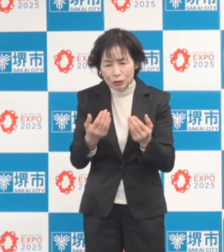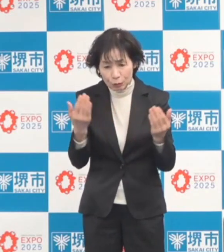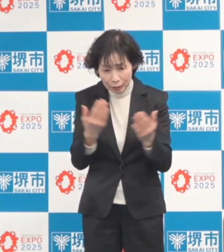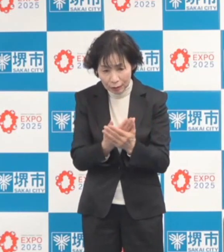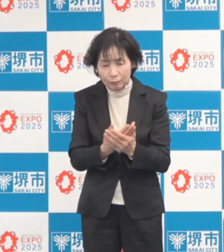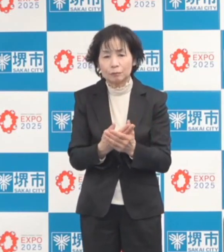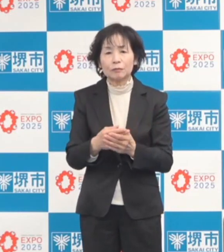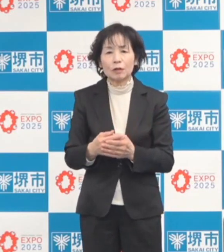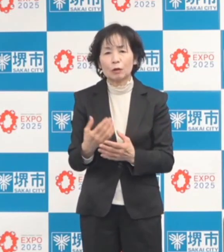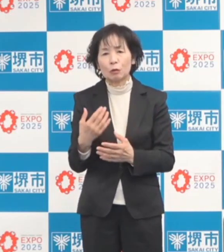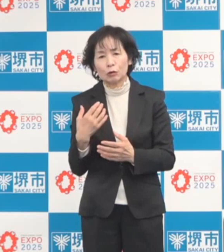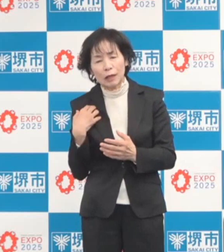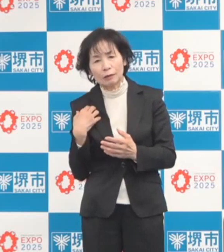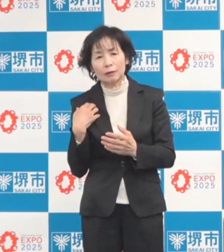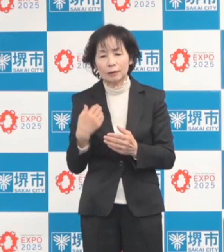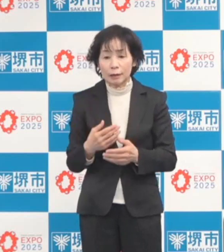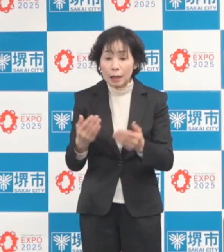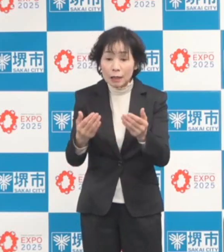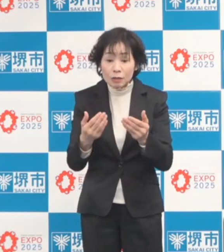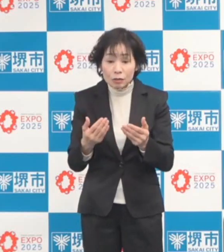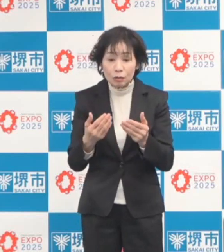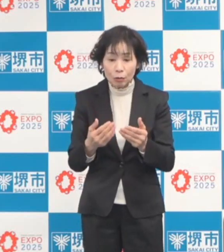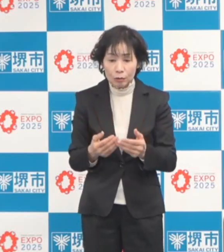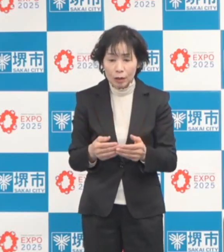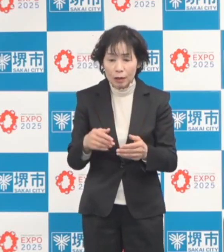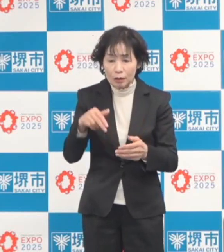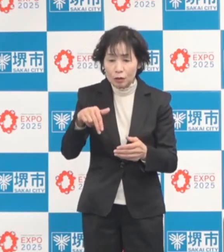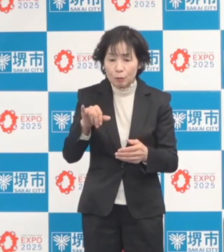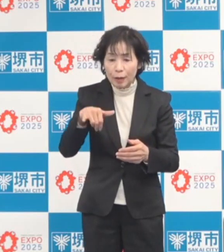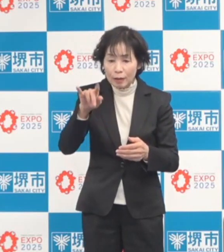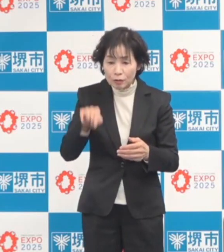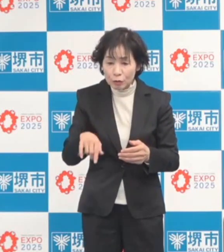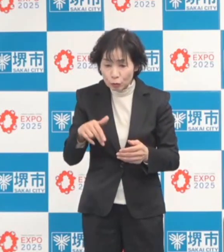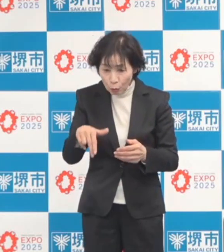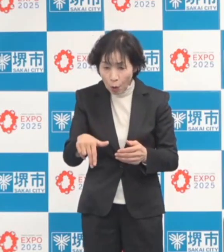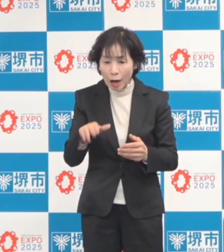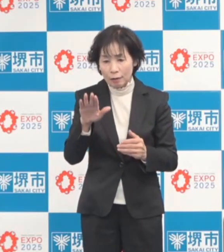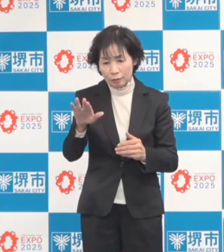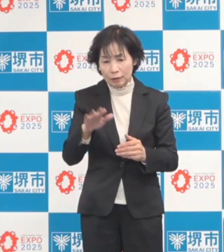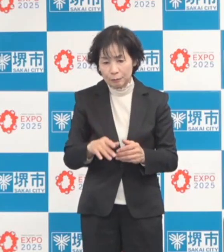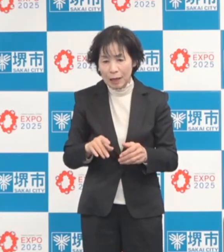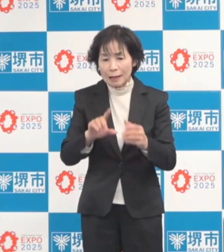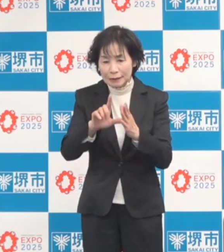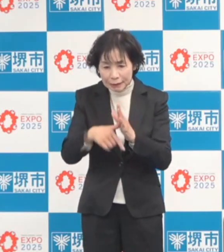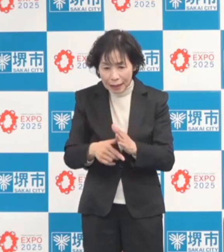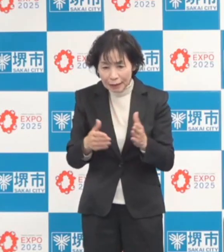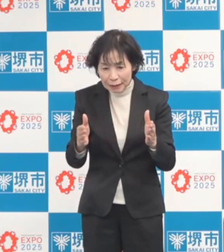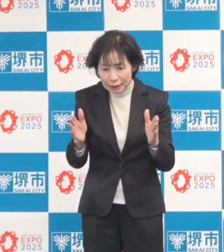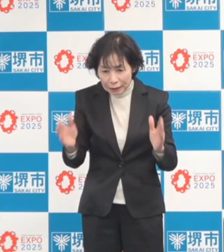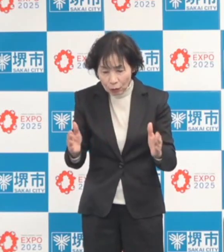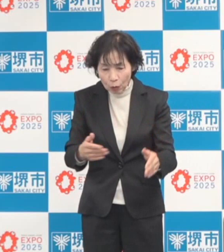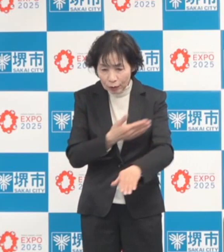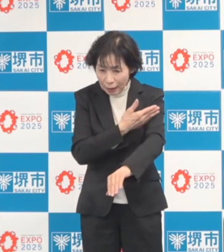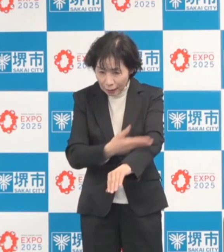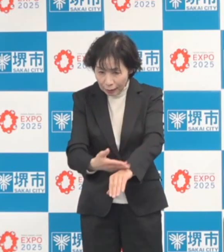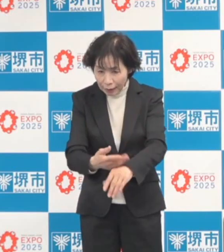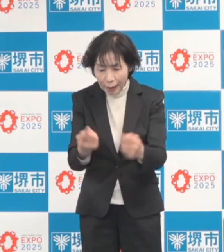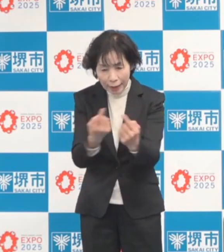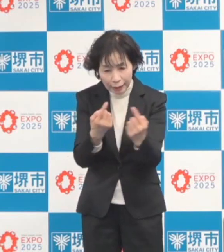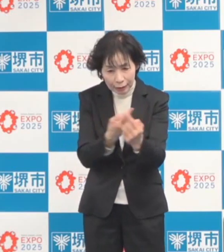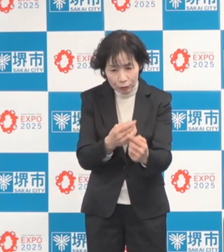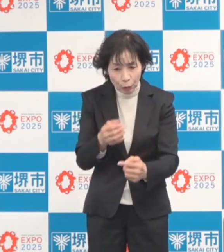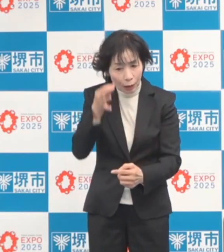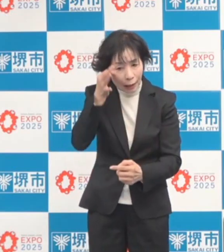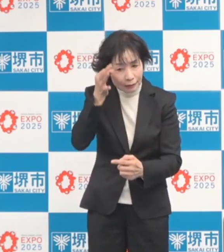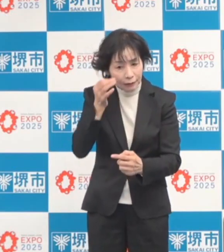いります。ですので必要な施設もありますし、時代の流れによって変化しているような価値観もありますので